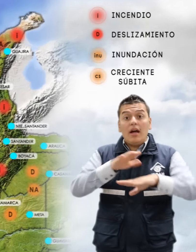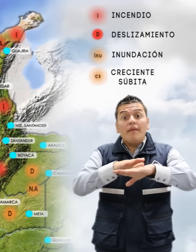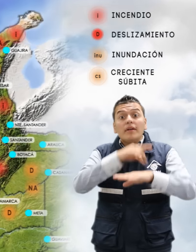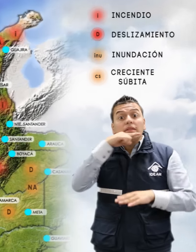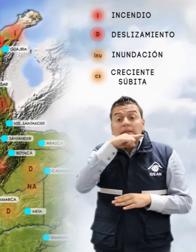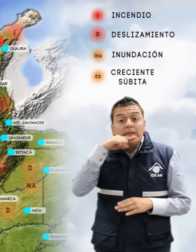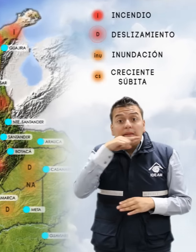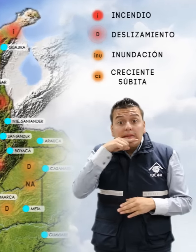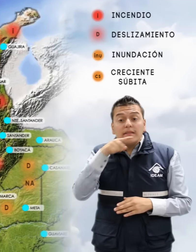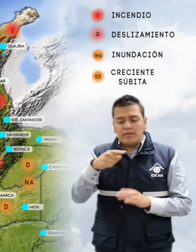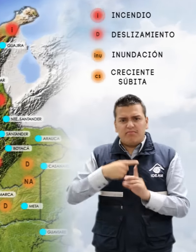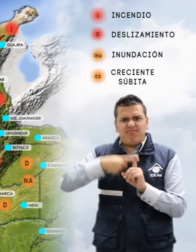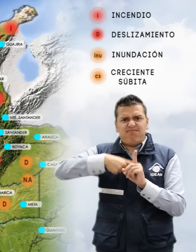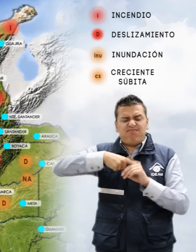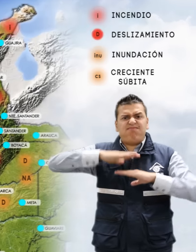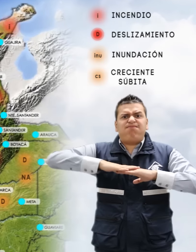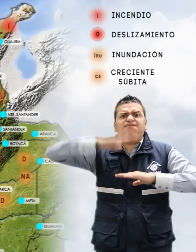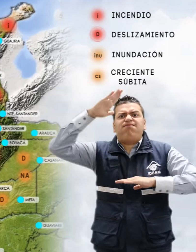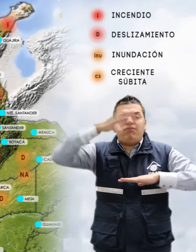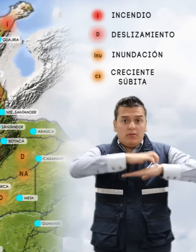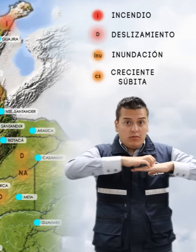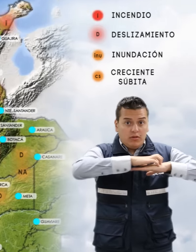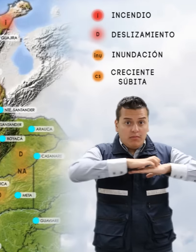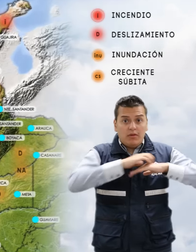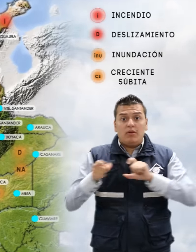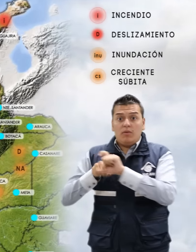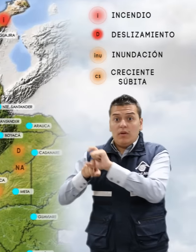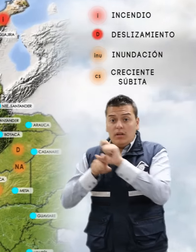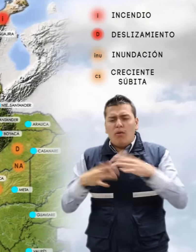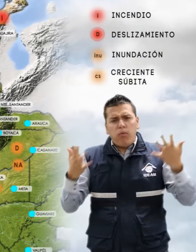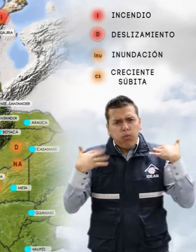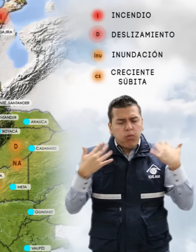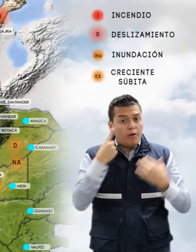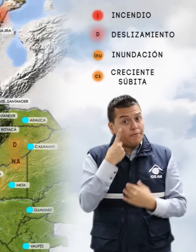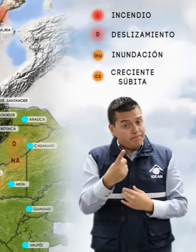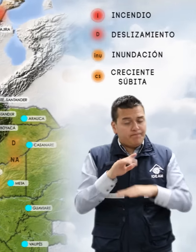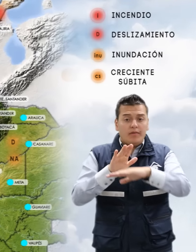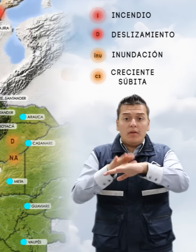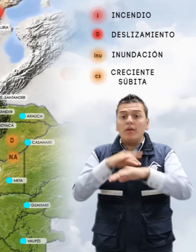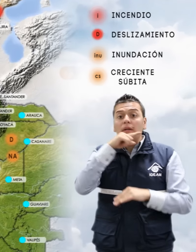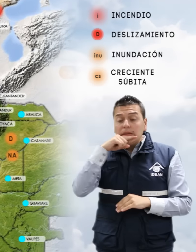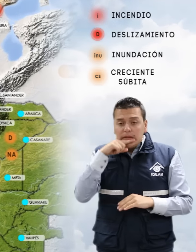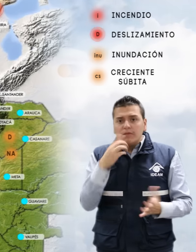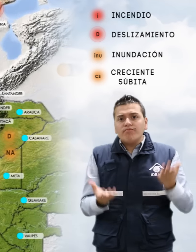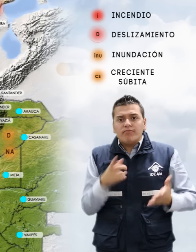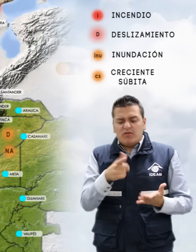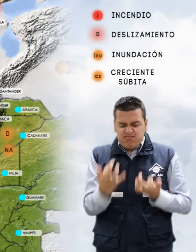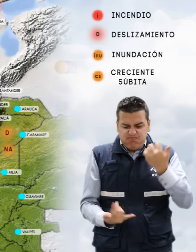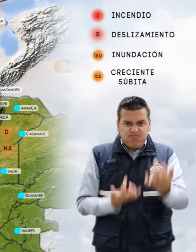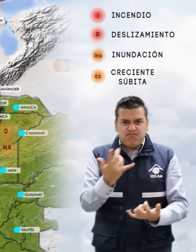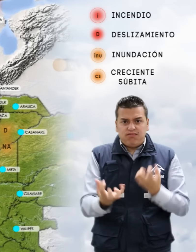incremento de las temperaturas en los departamentos del Tolima y La Guajira, alerta roja por alta probabilidad de